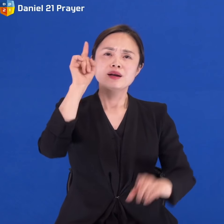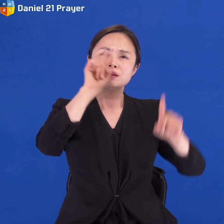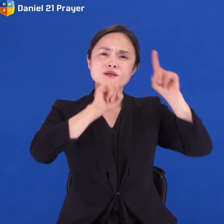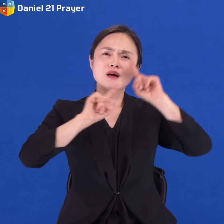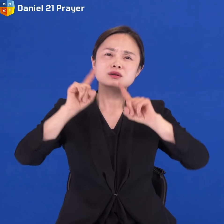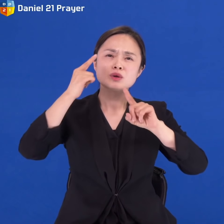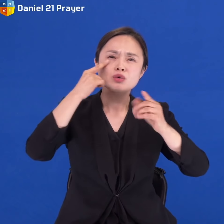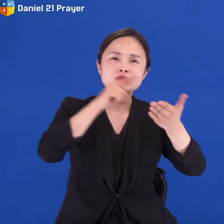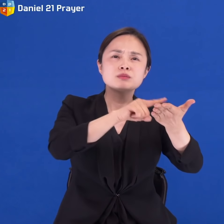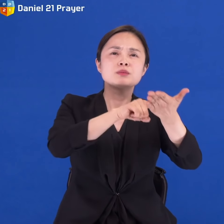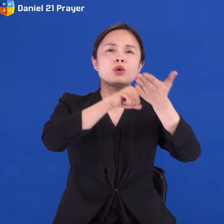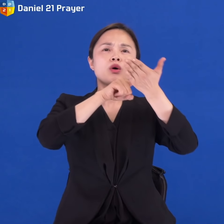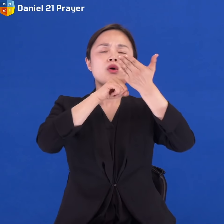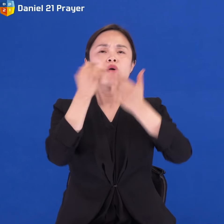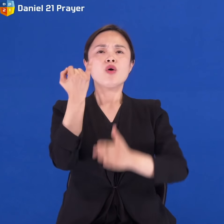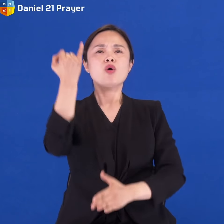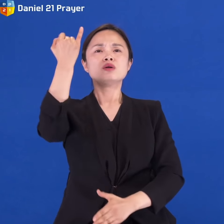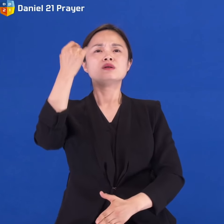제가